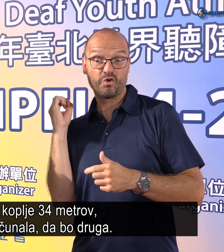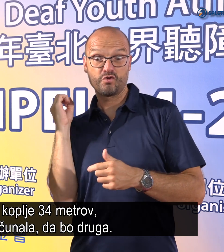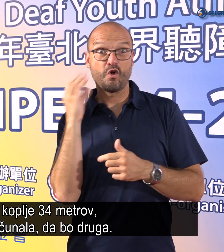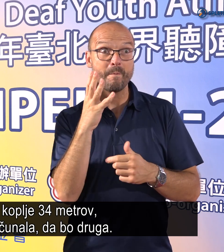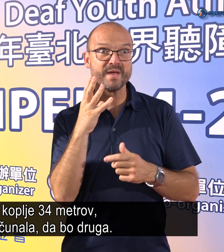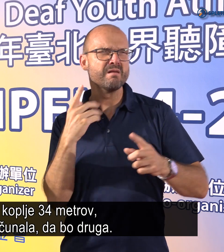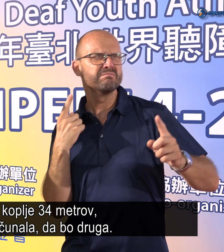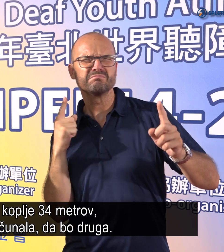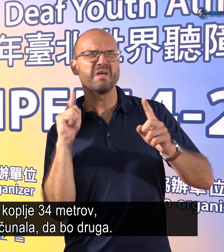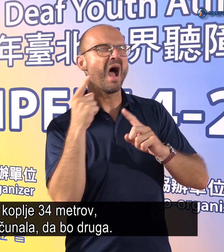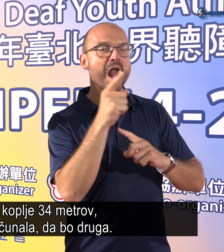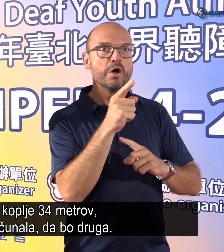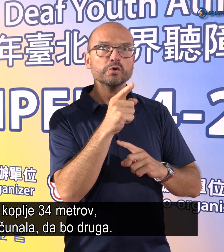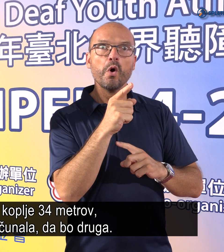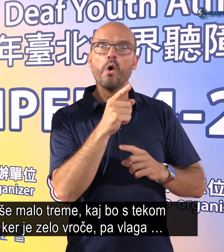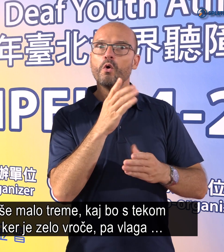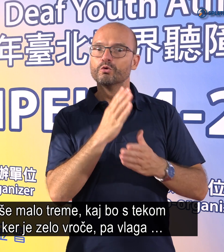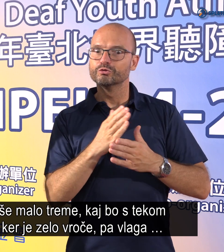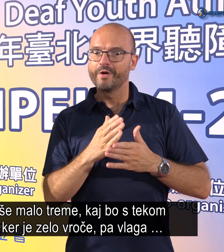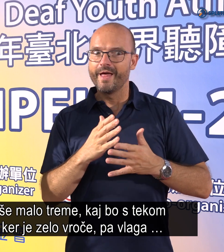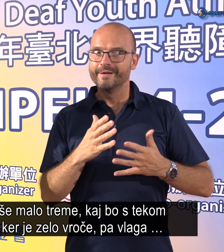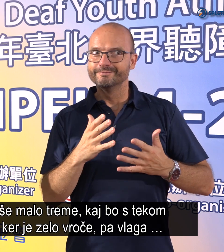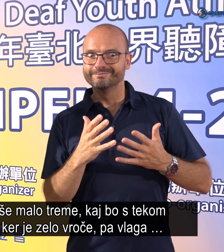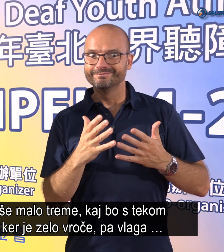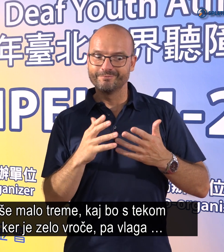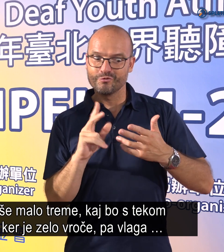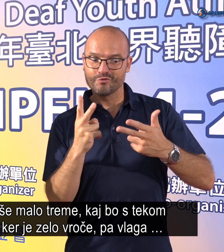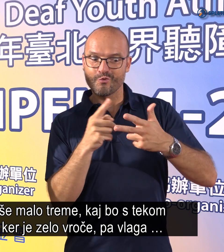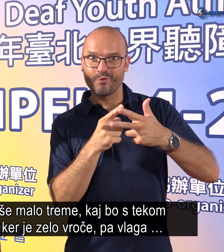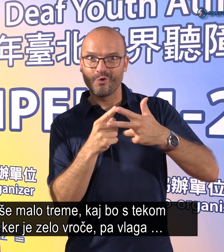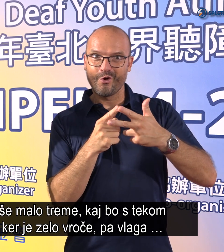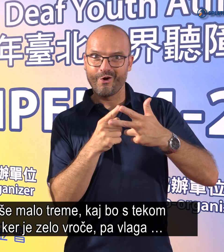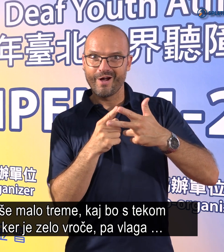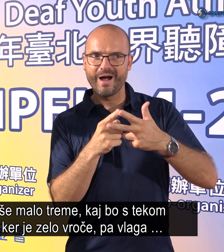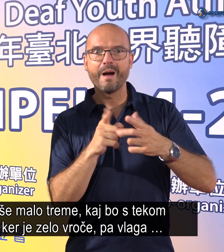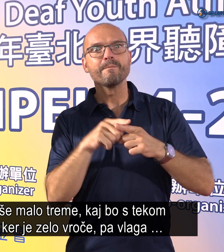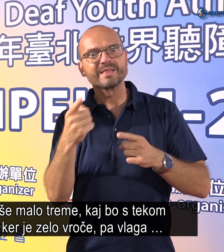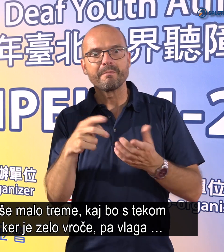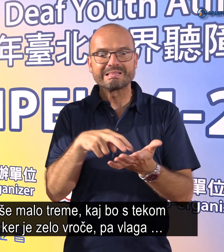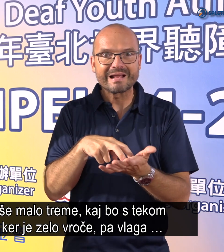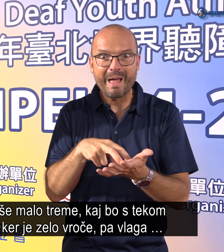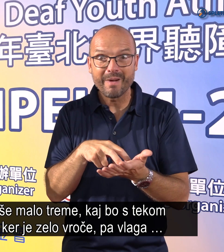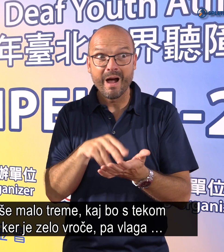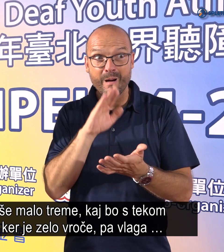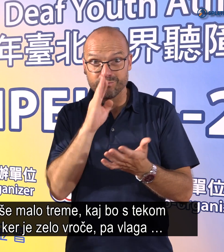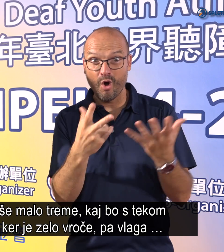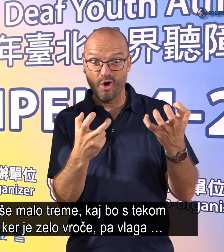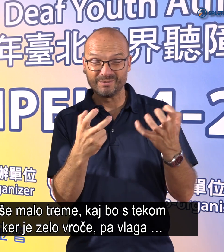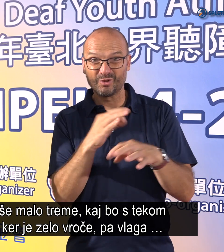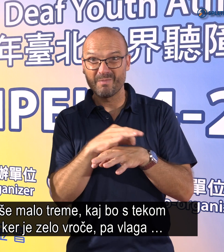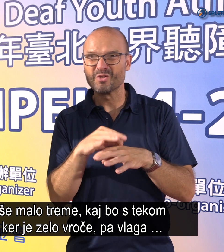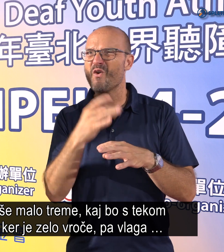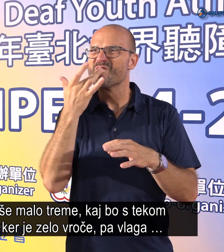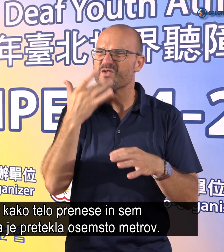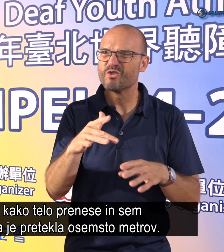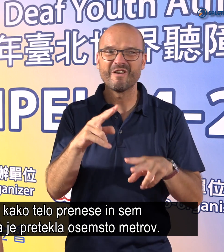sem pa računala, da bo druga. Potem je bilo samo še malo treme, kaj bo z 800 metrov, ker je zelo vroče,